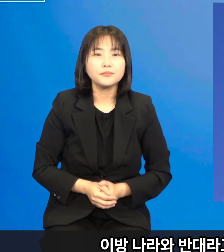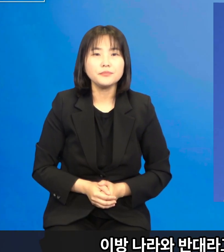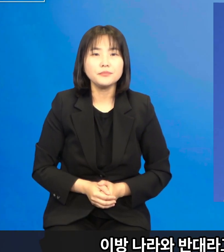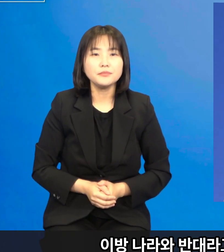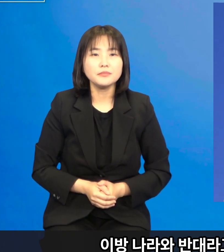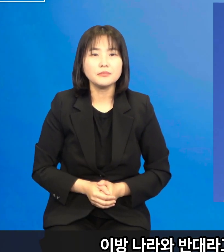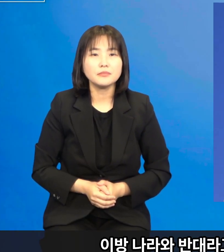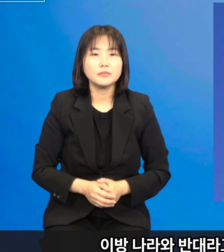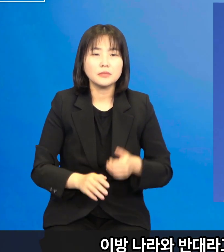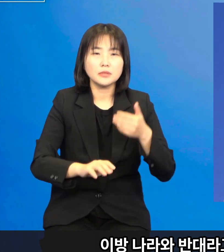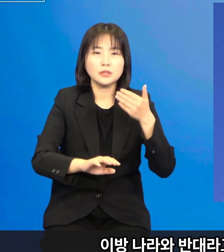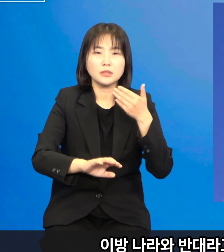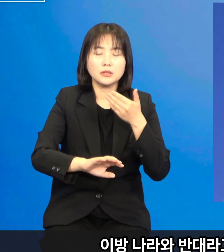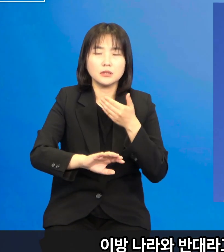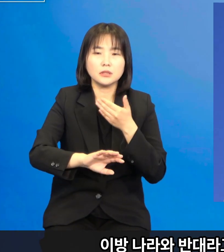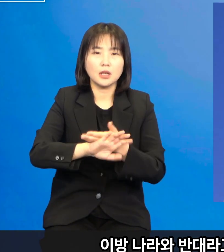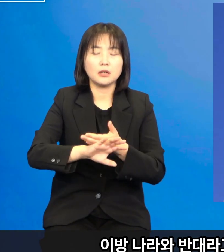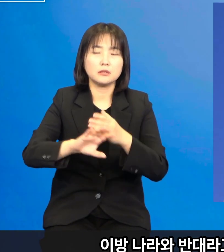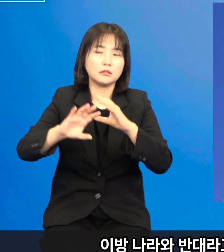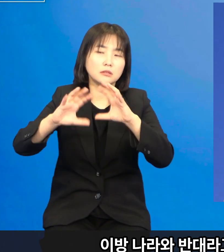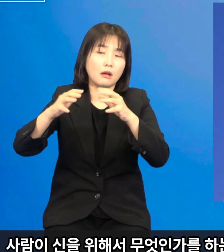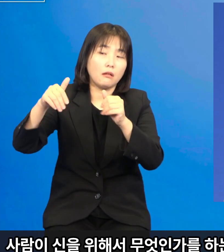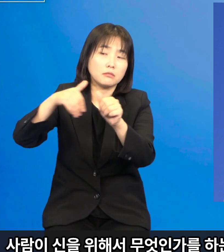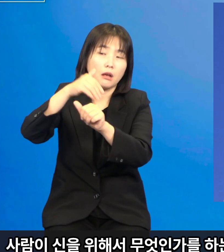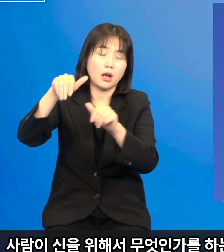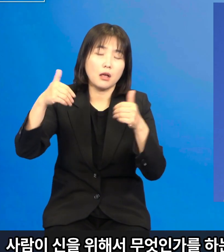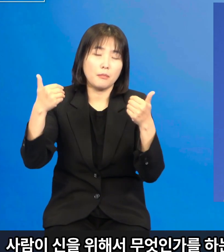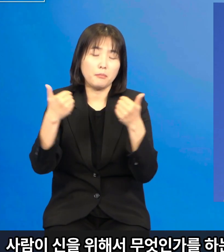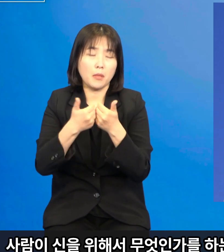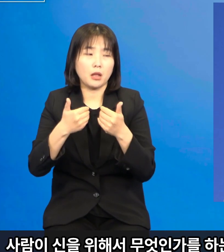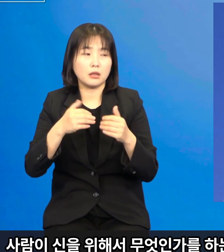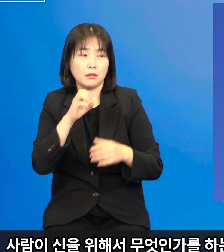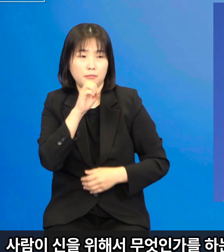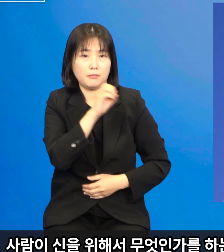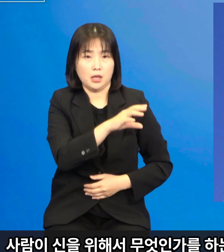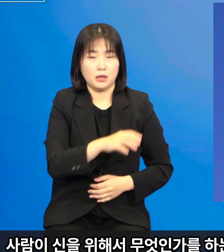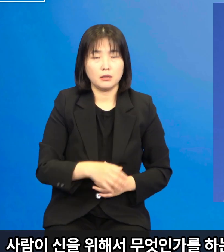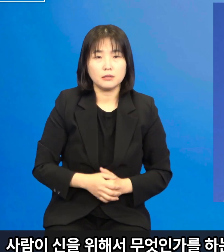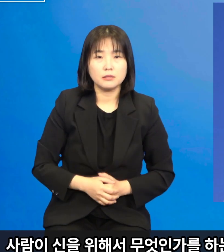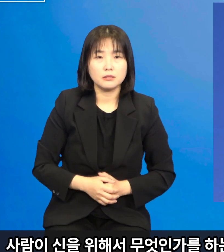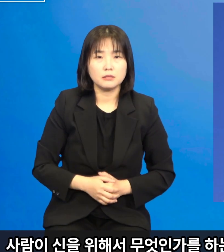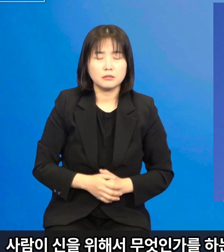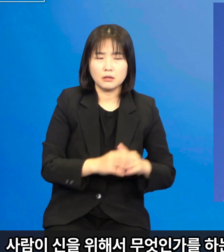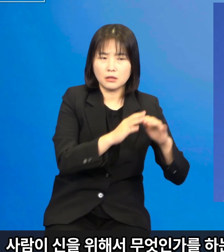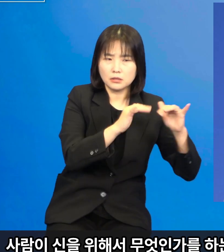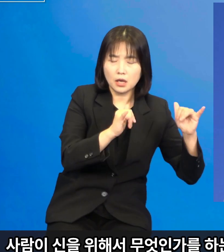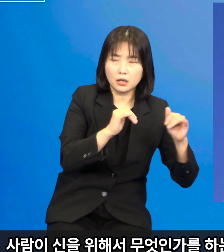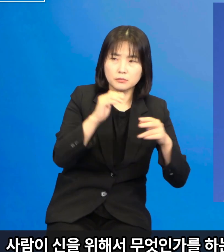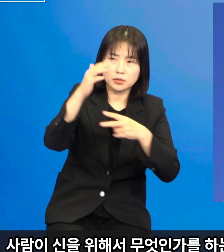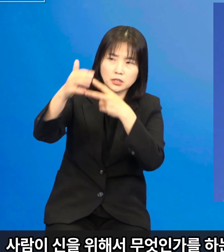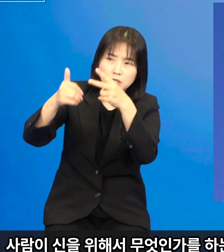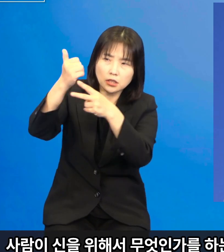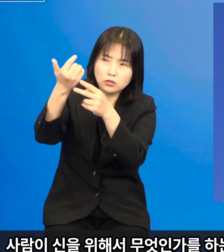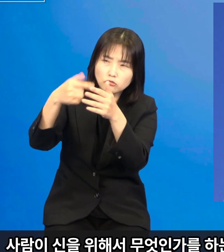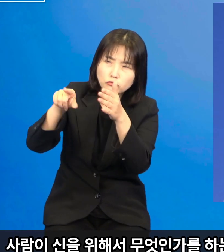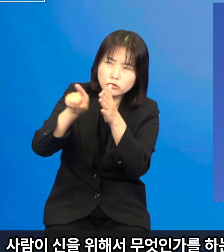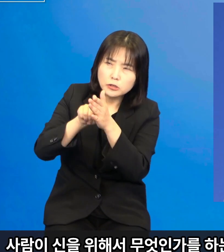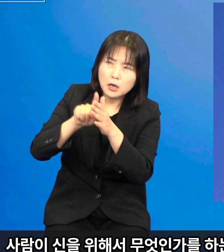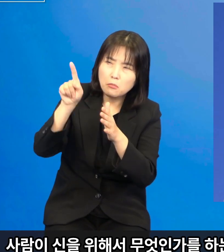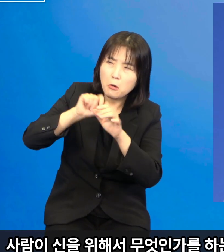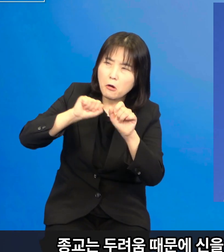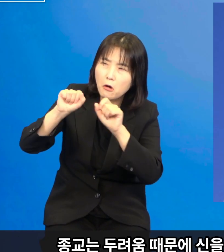나라와 반대라고 말씀하시는 겁니다. 사람이 신을 위해서 무엇인가를 하는 것이 아니라 그게